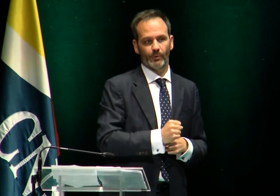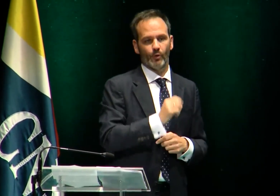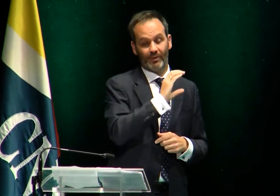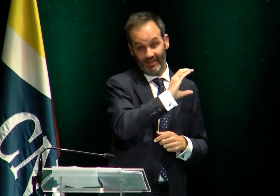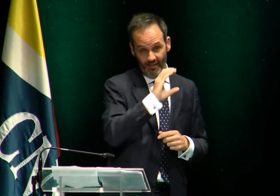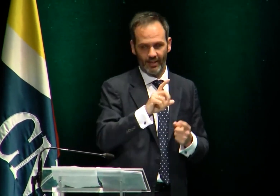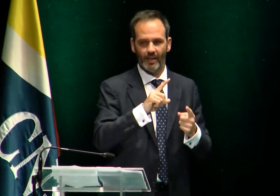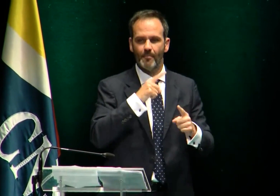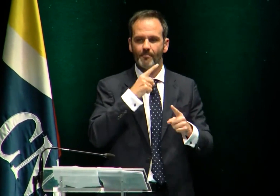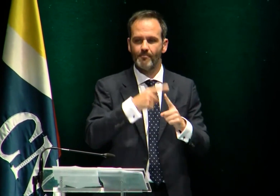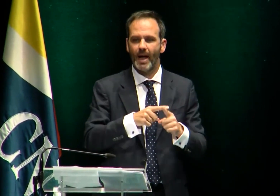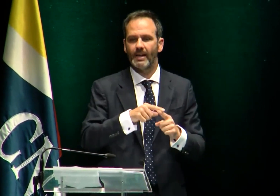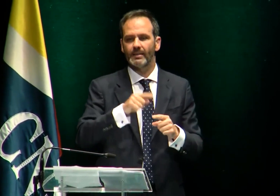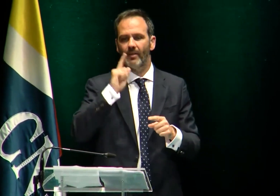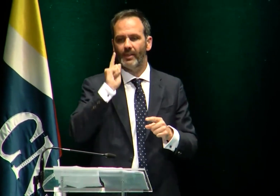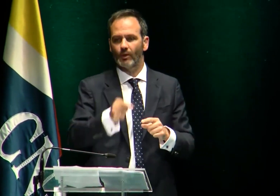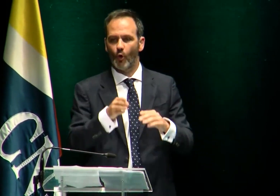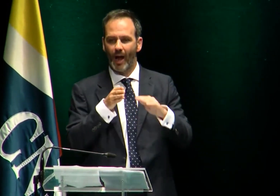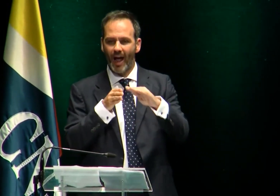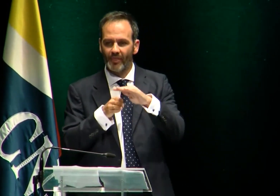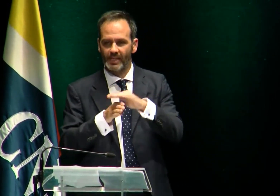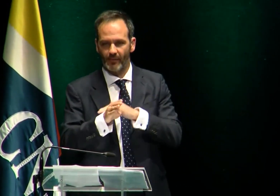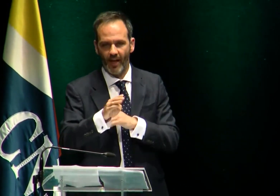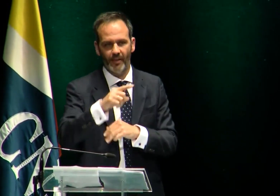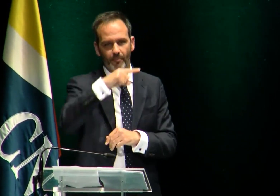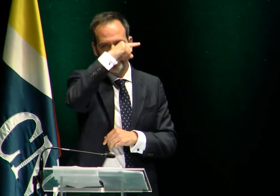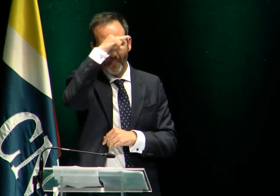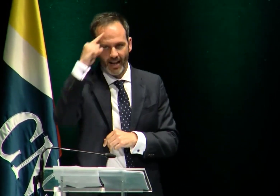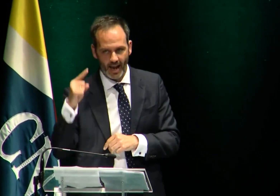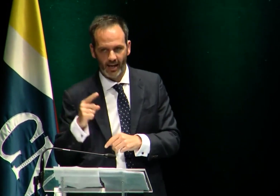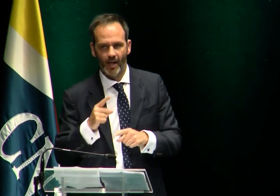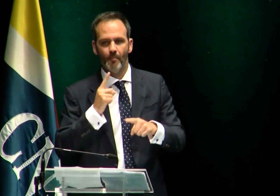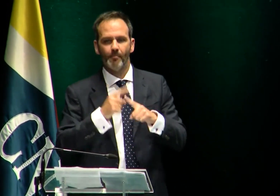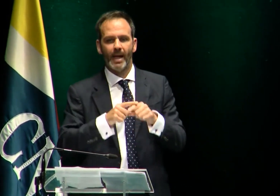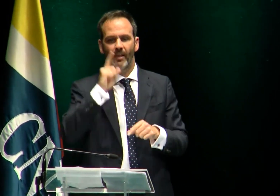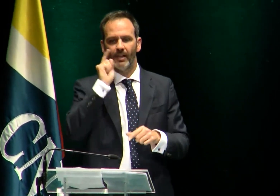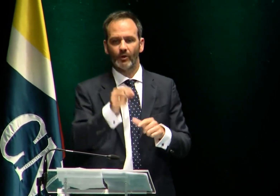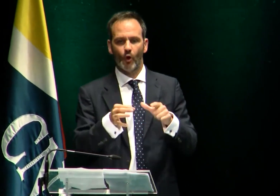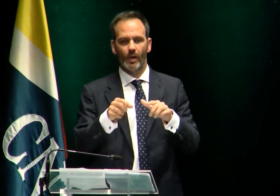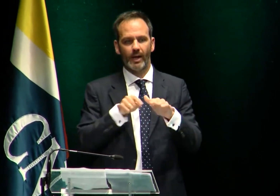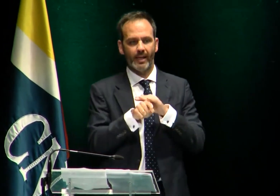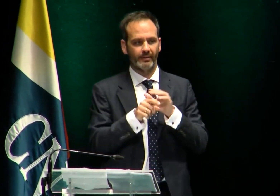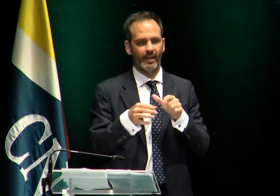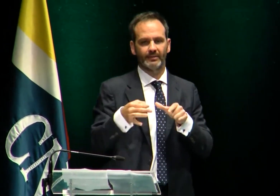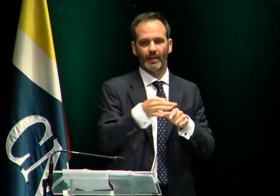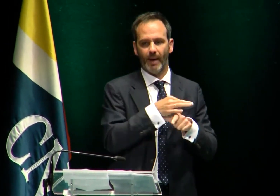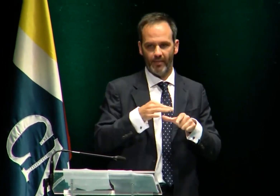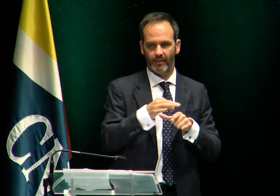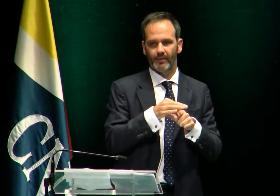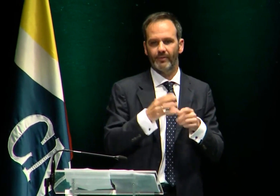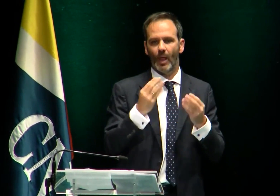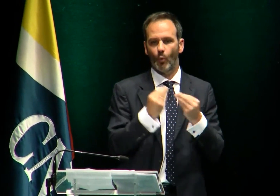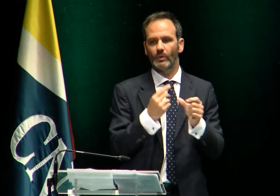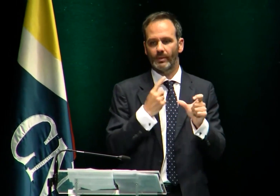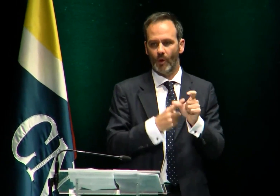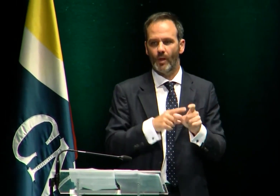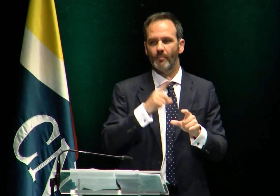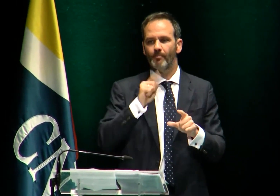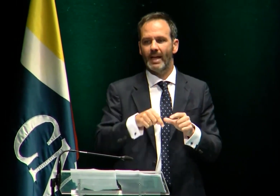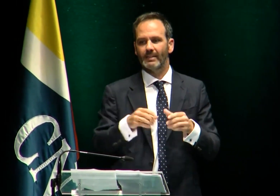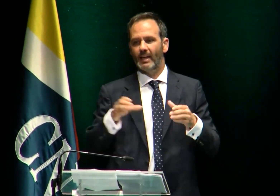también. Desde el Ayuntamiento de Cáceres también, por favor, saludar. A María Ángeles, que nos acompaña, la directora de